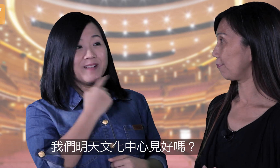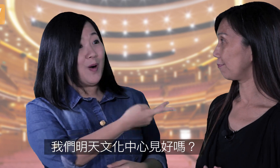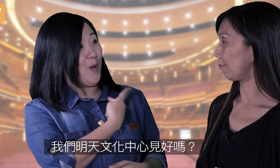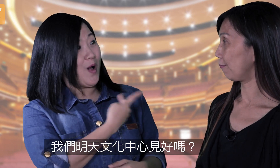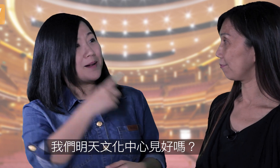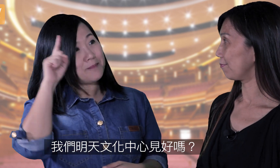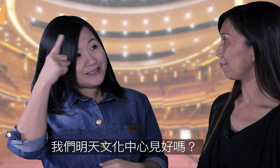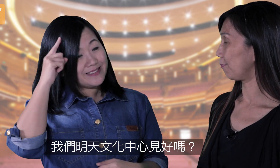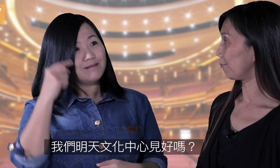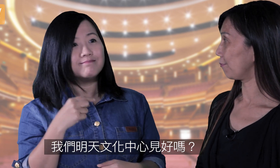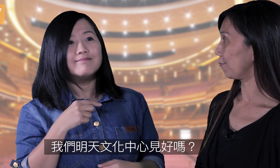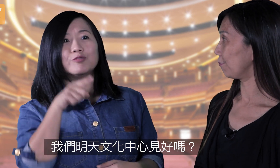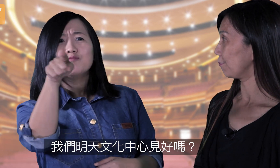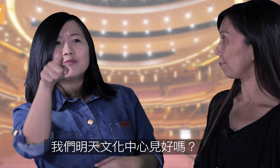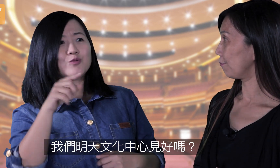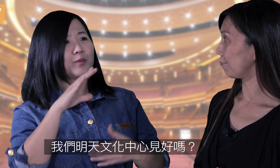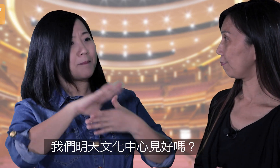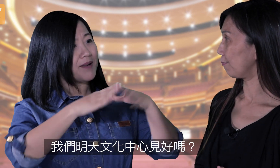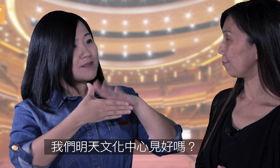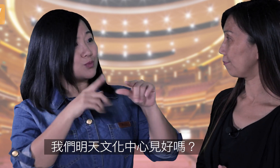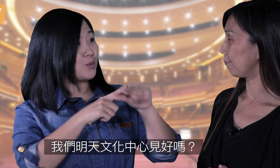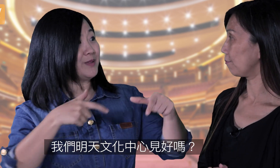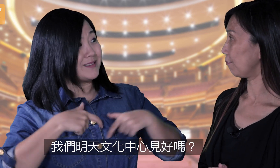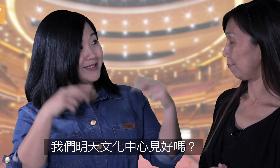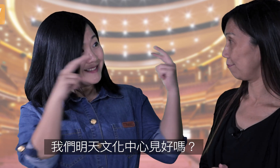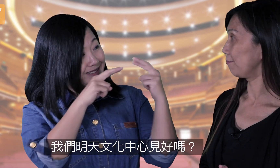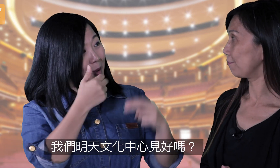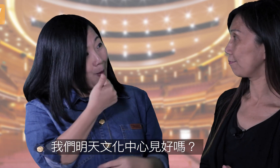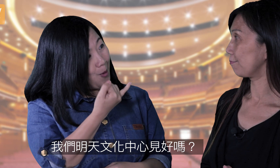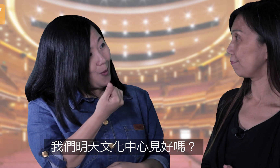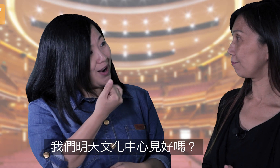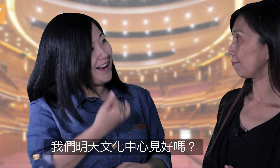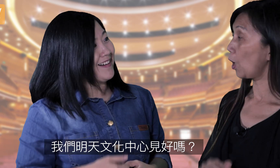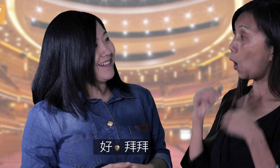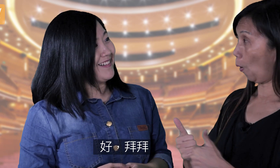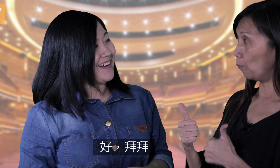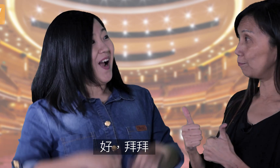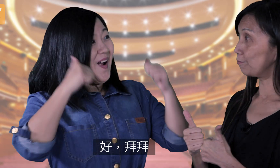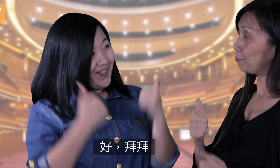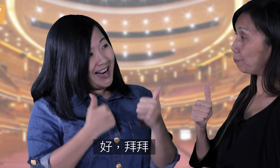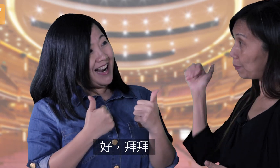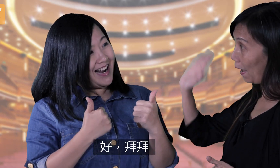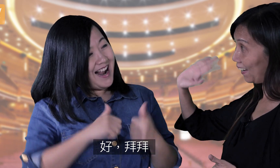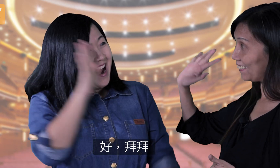我们明天文化中心见，好吗？ 好， 好，拜